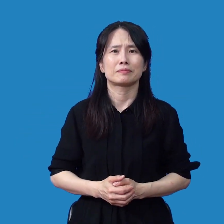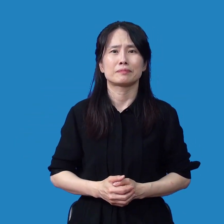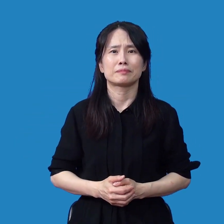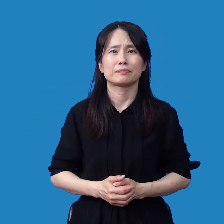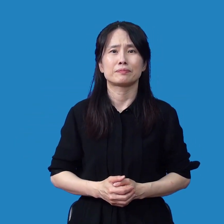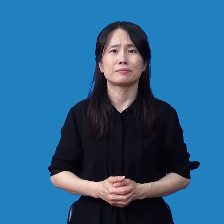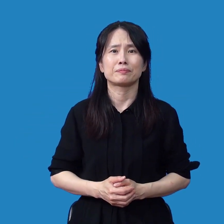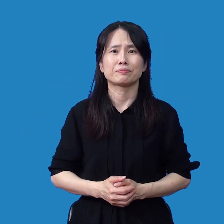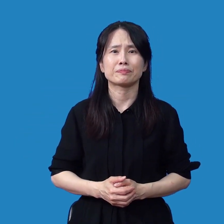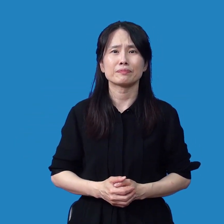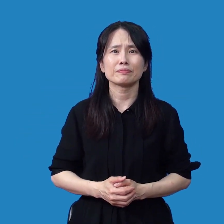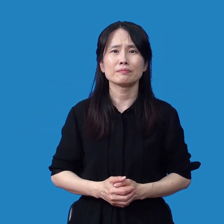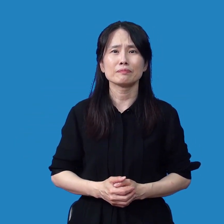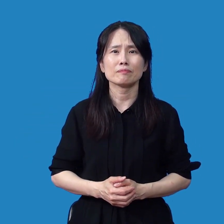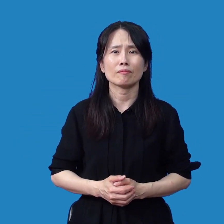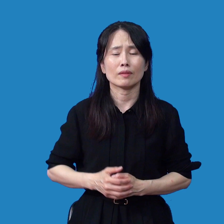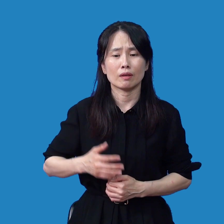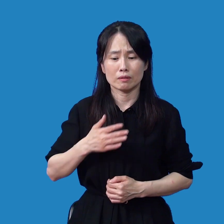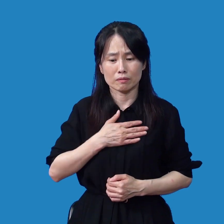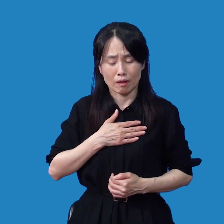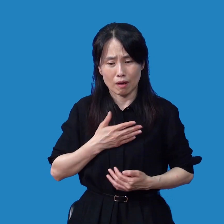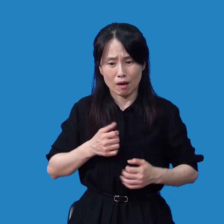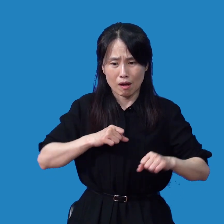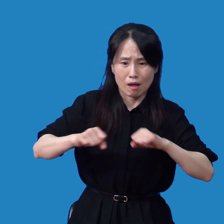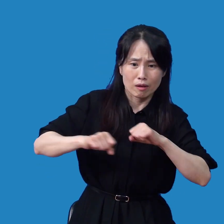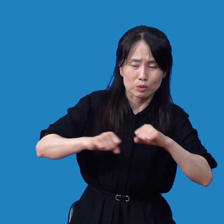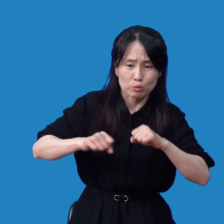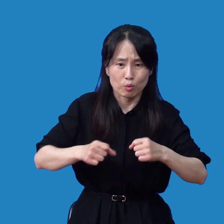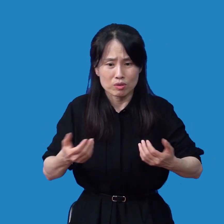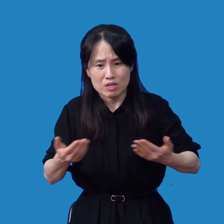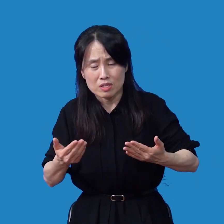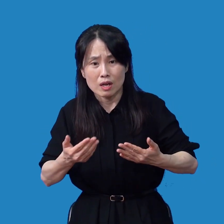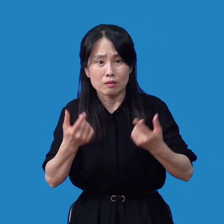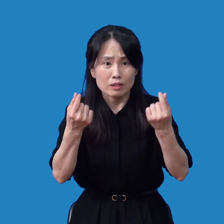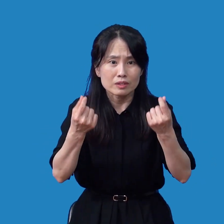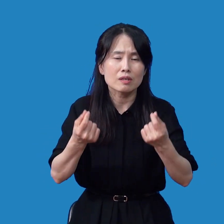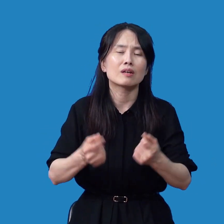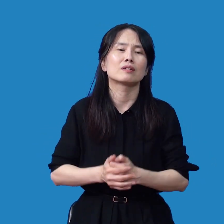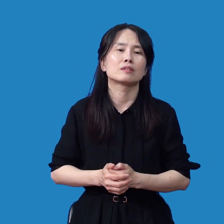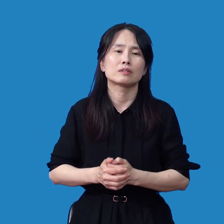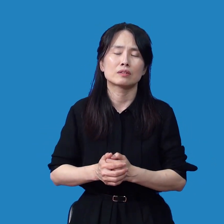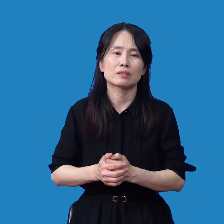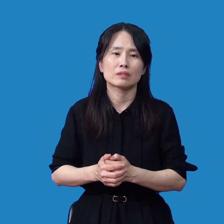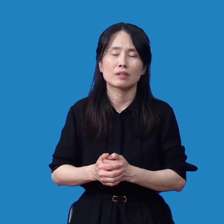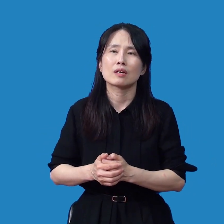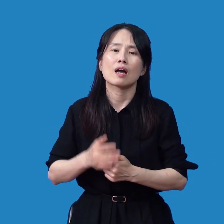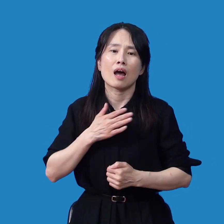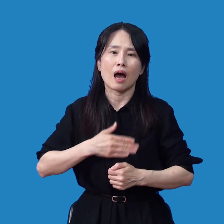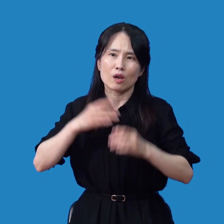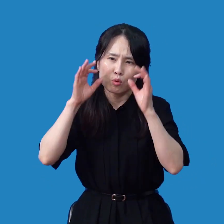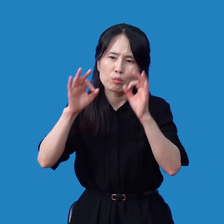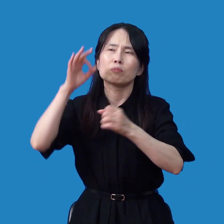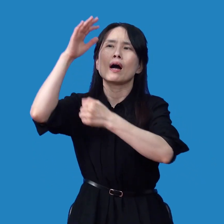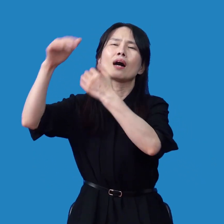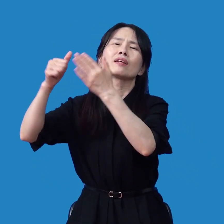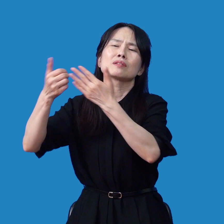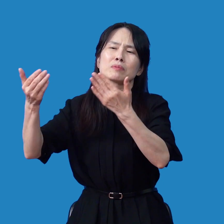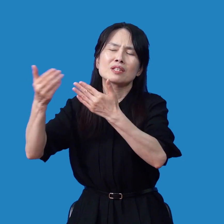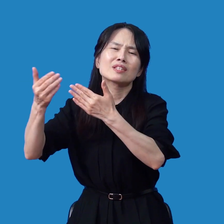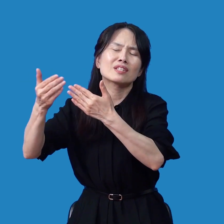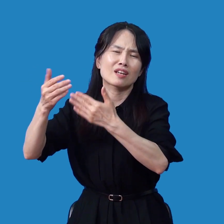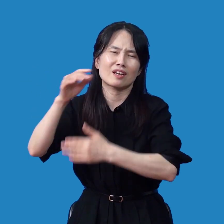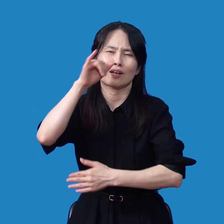그래서 우리가 일하는 것 같지만은 사실은 하나님이 일하십니다. 우리는 그